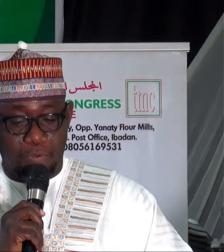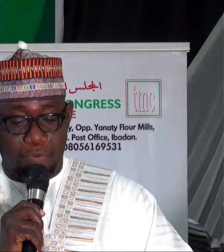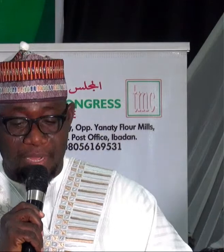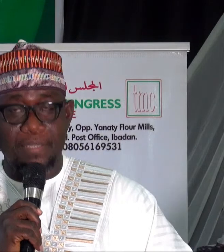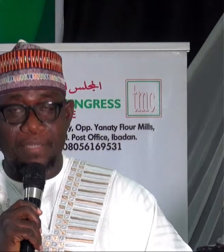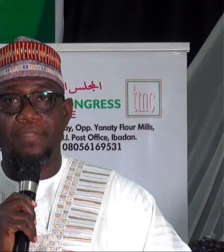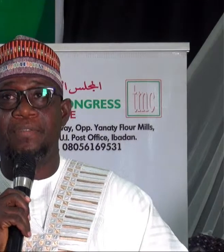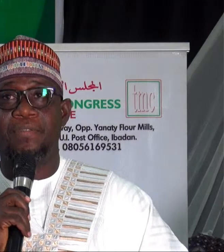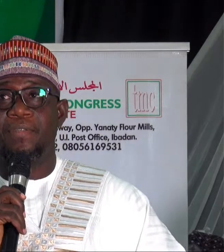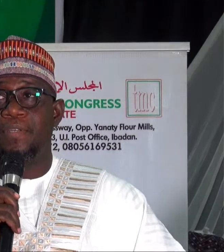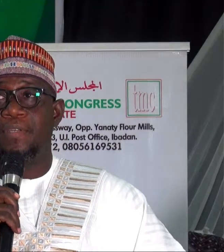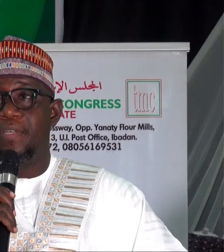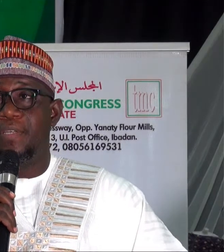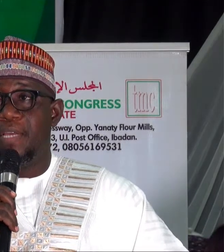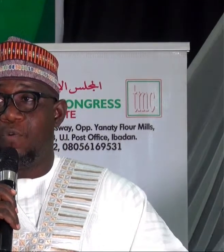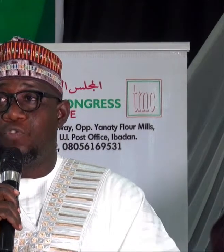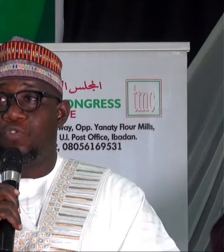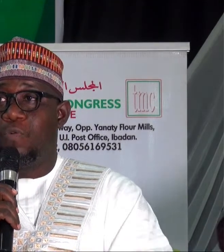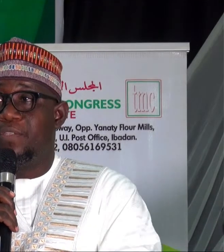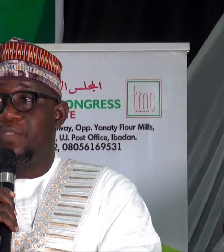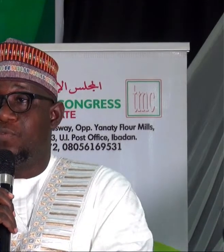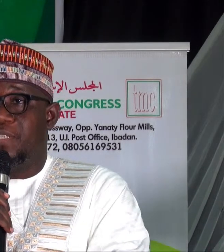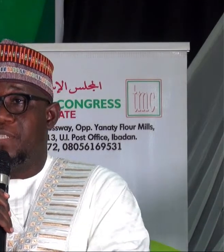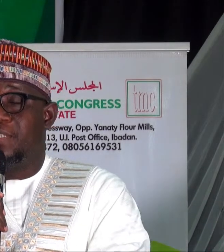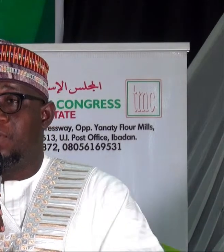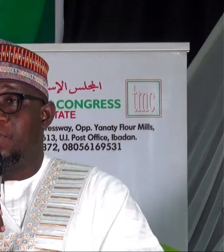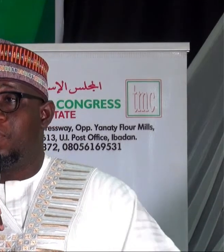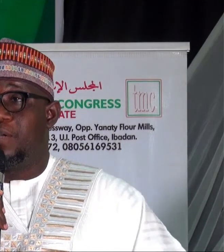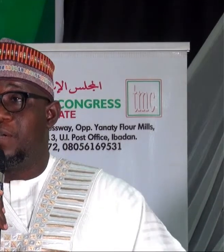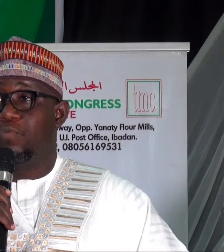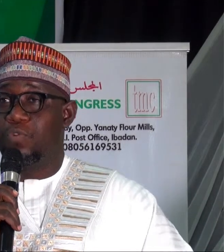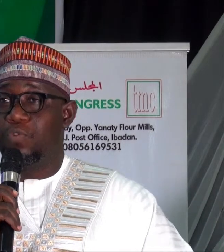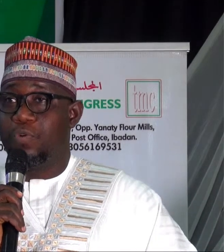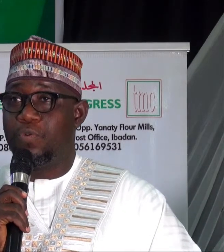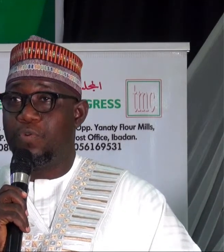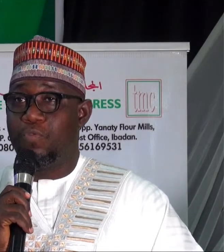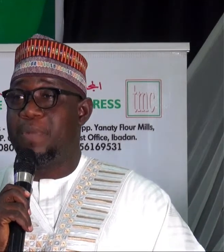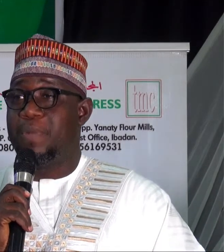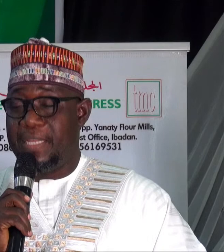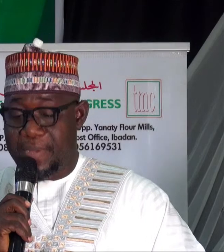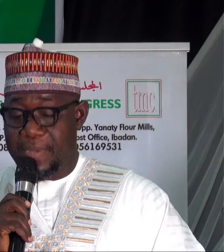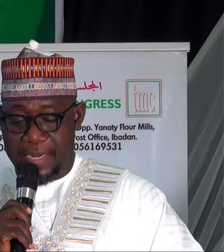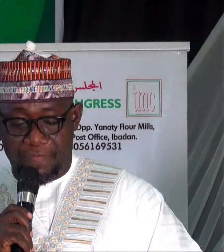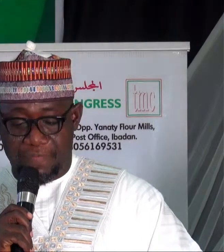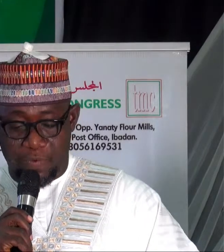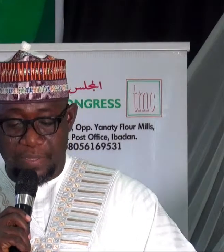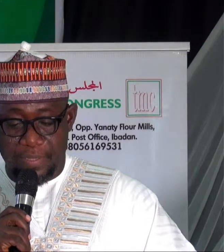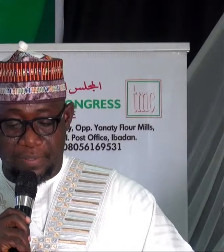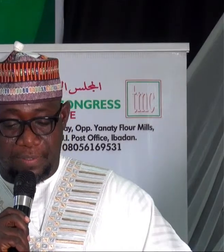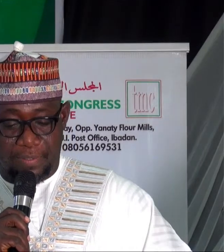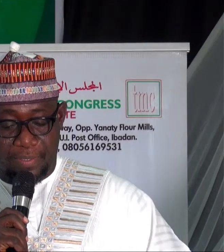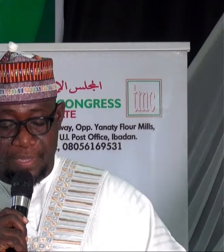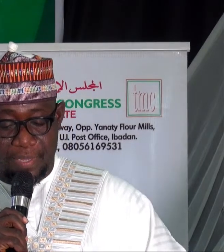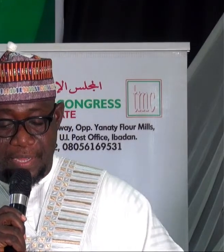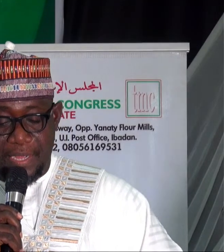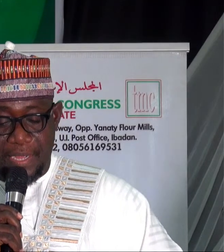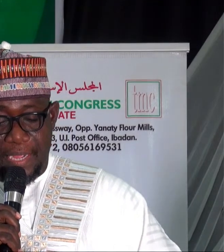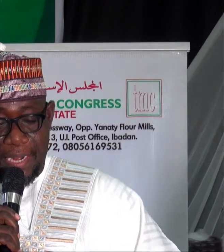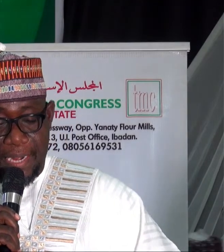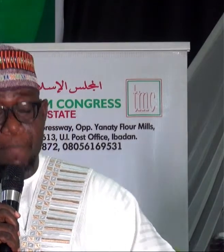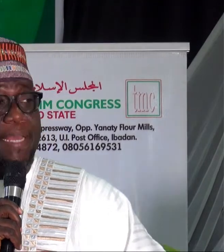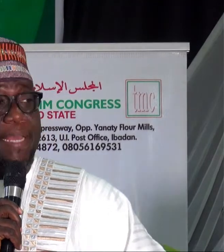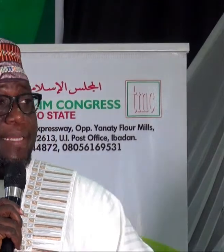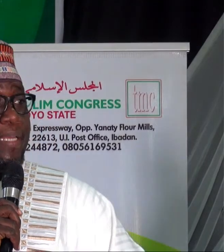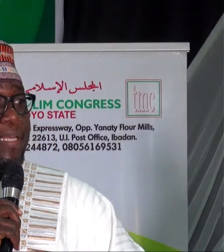pope amen akujo wa tun ni kọlọ ba kujo ko gba ni ibada fun wa amen